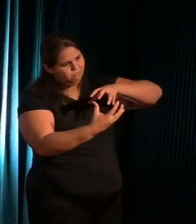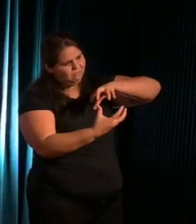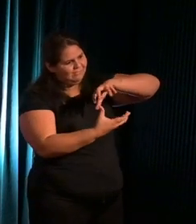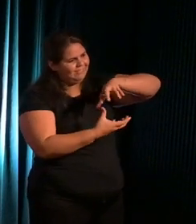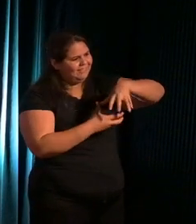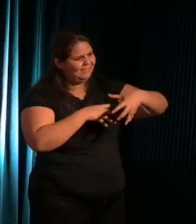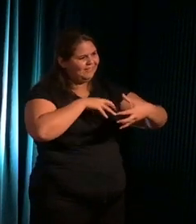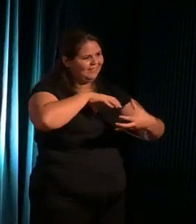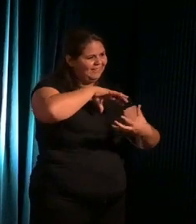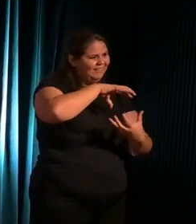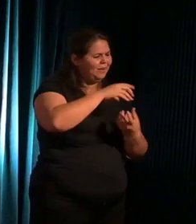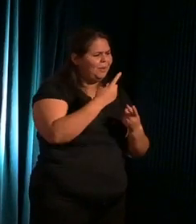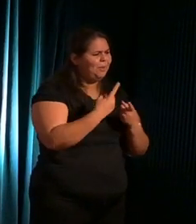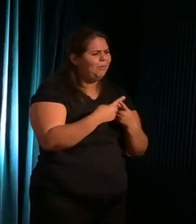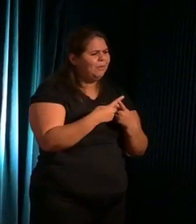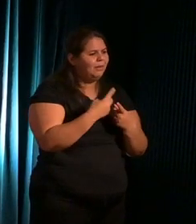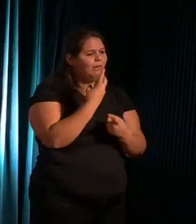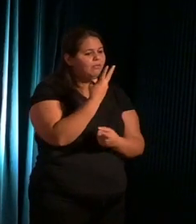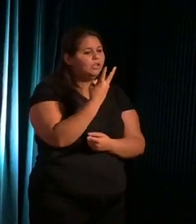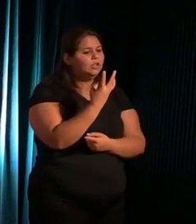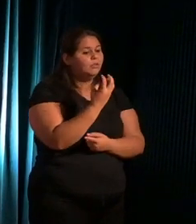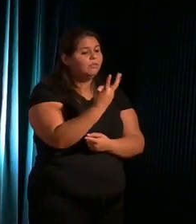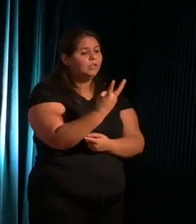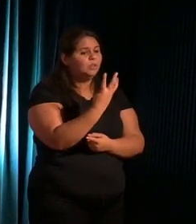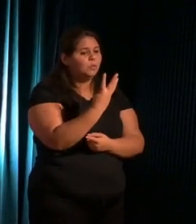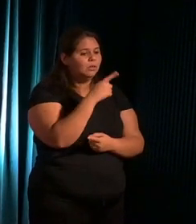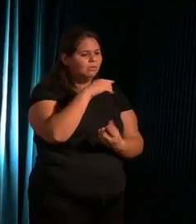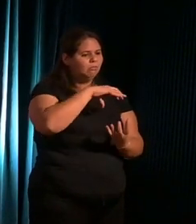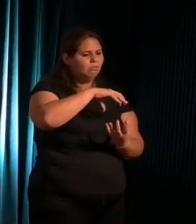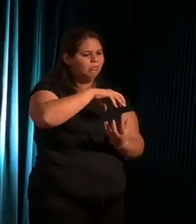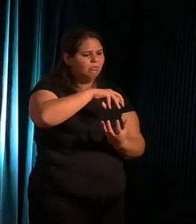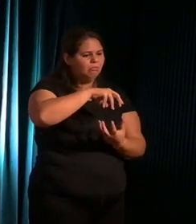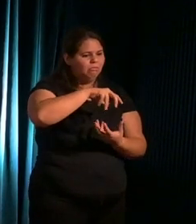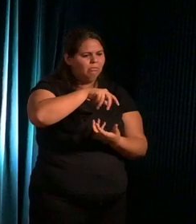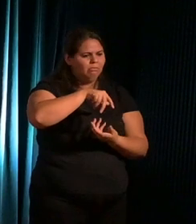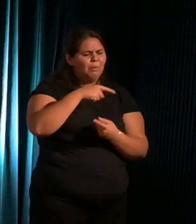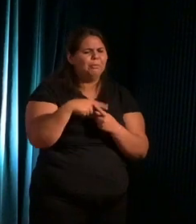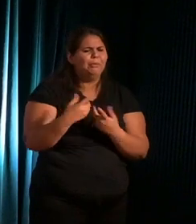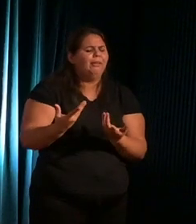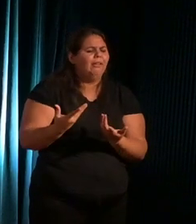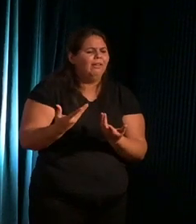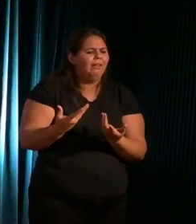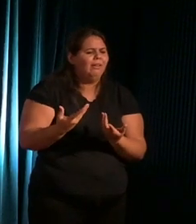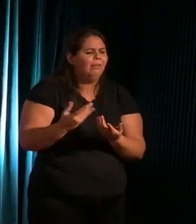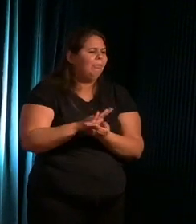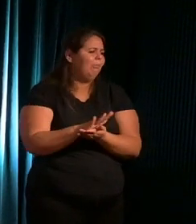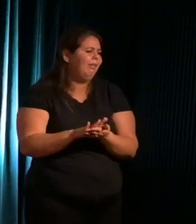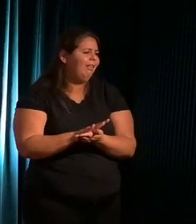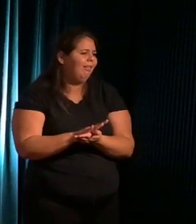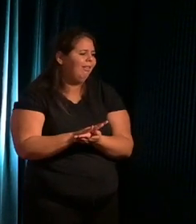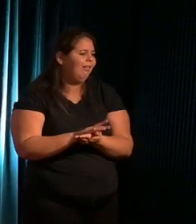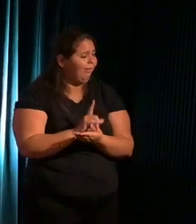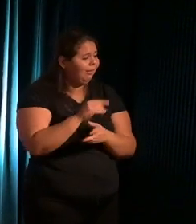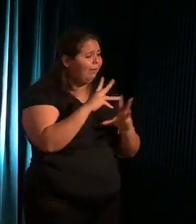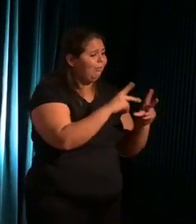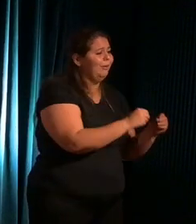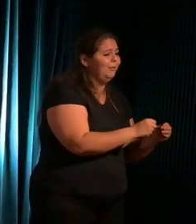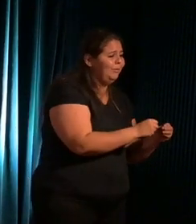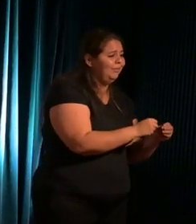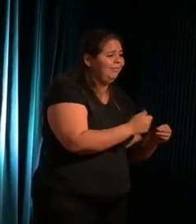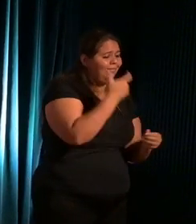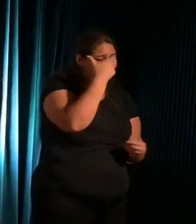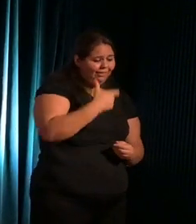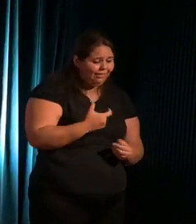isso a cada 24 horas? Para nada. E para tudo. Quem somos